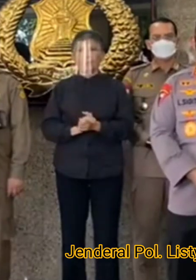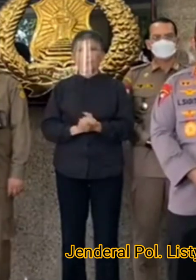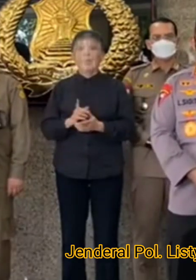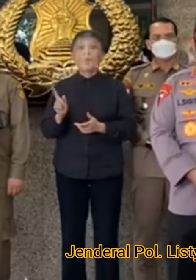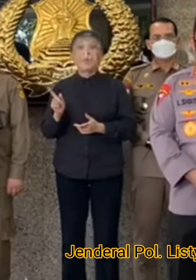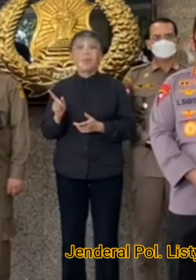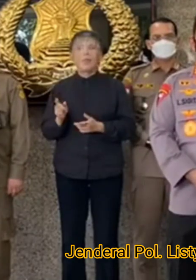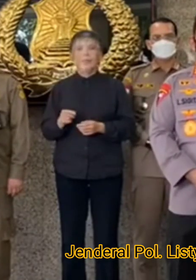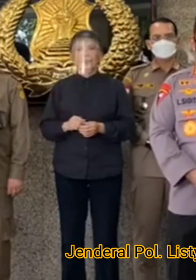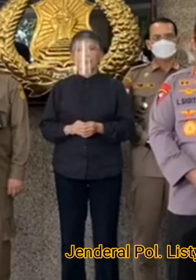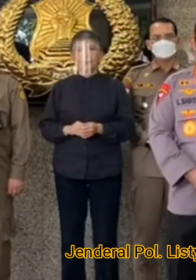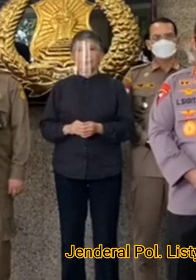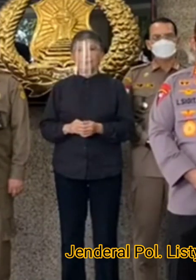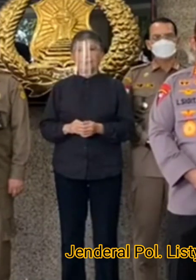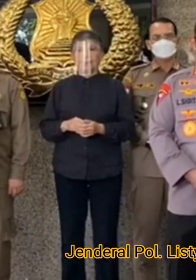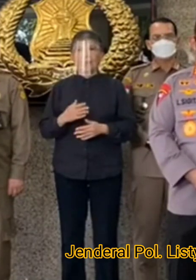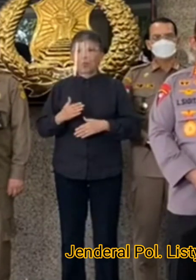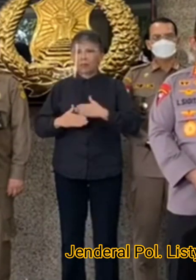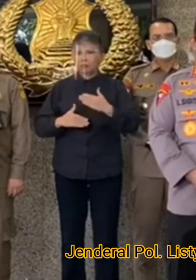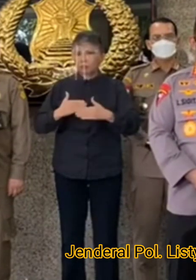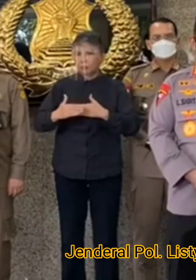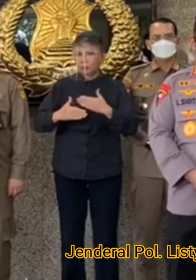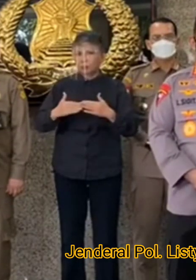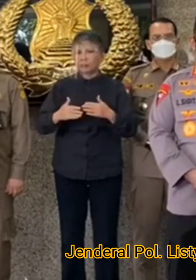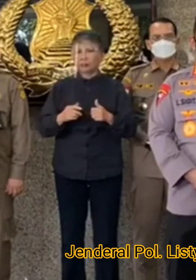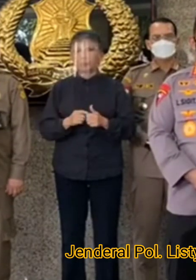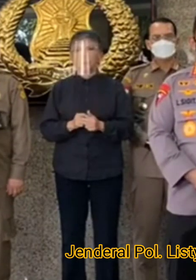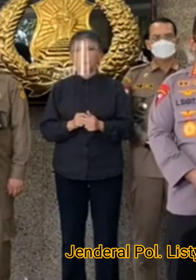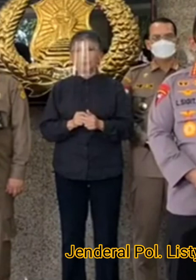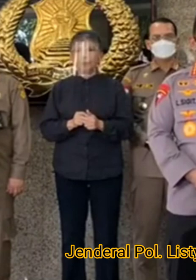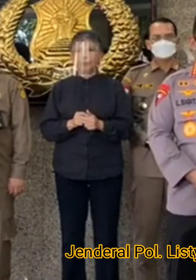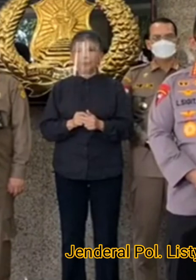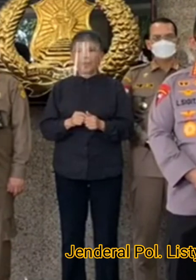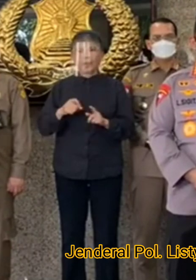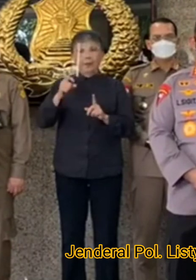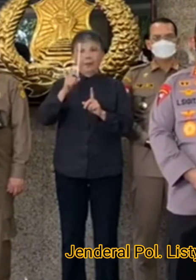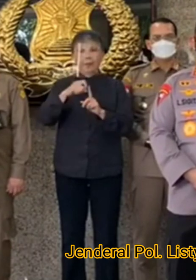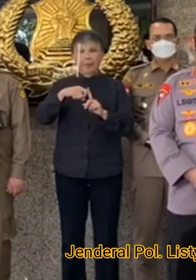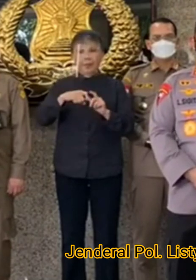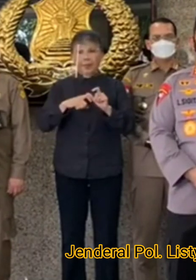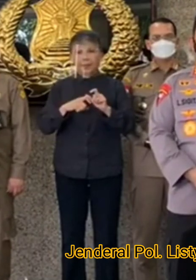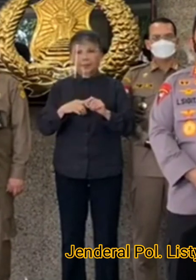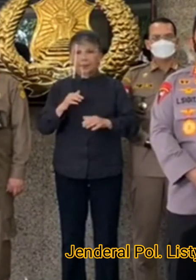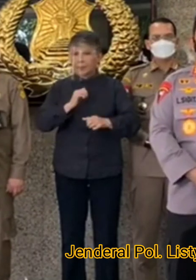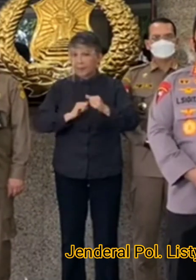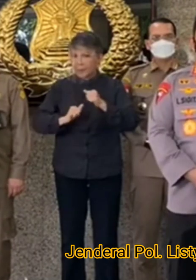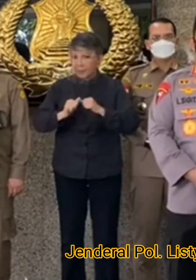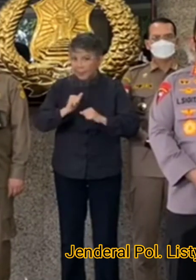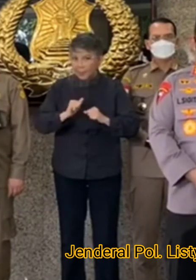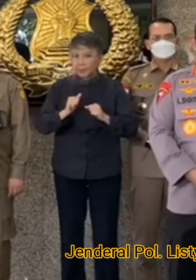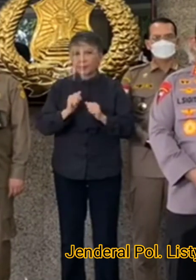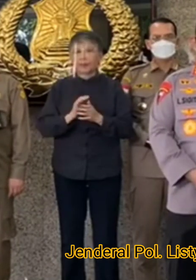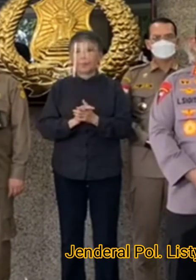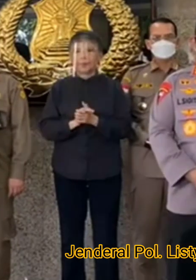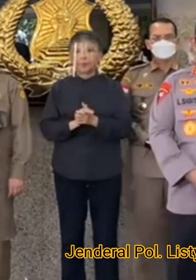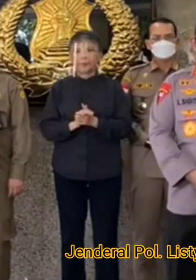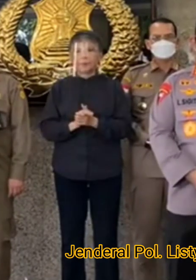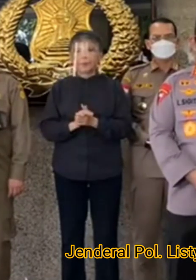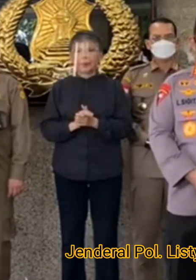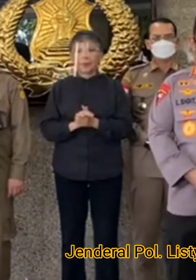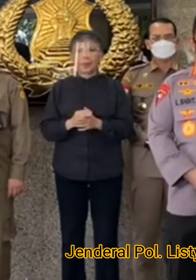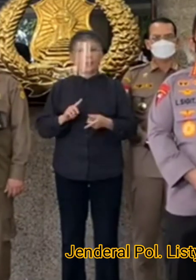di mana nanti akan ditindaklanjuti dan PKS yang akan dilaksanakan oleh